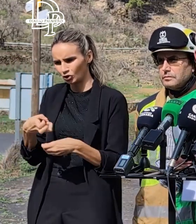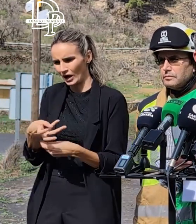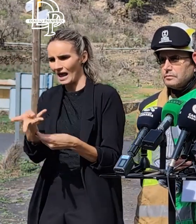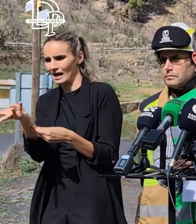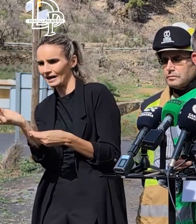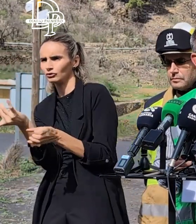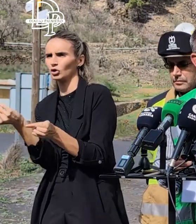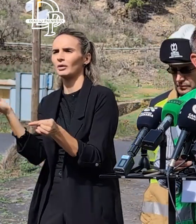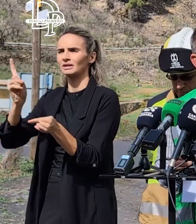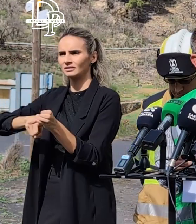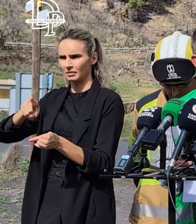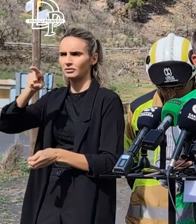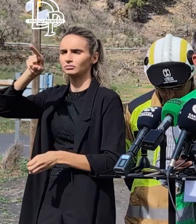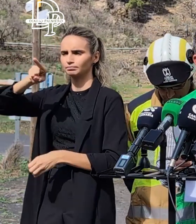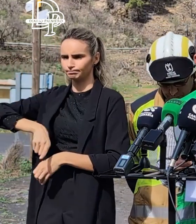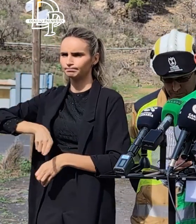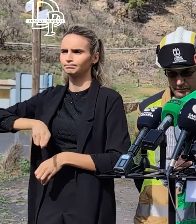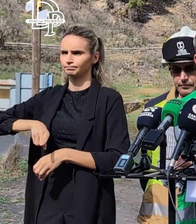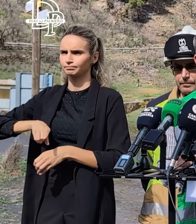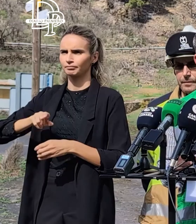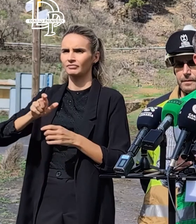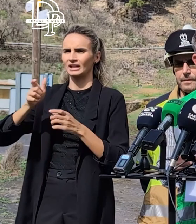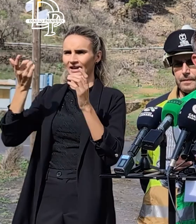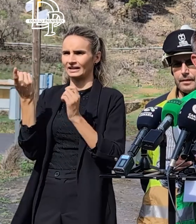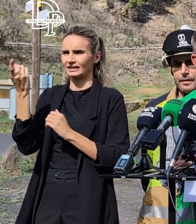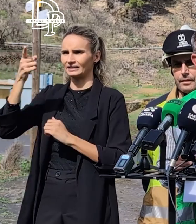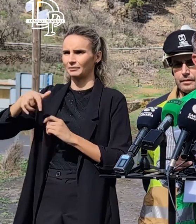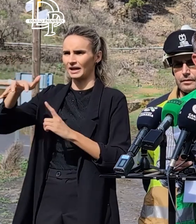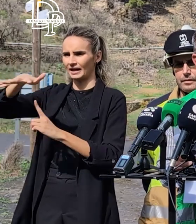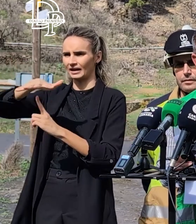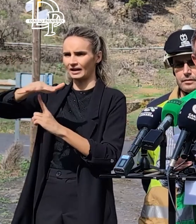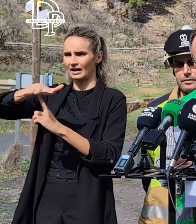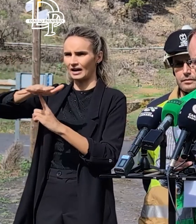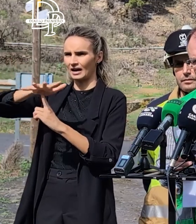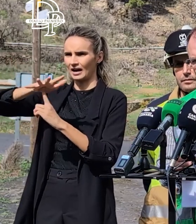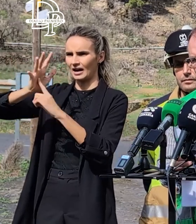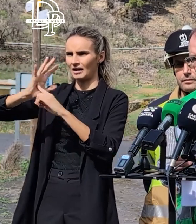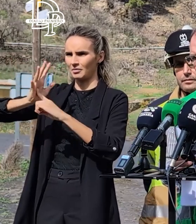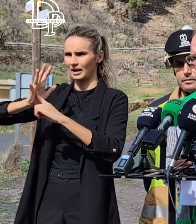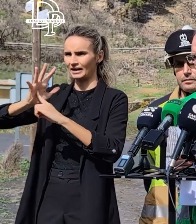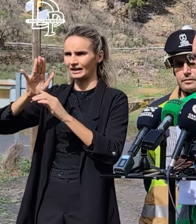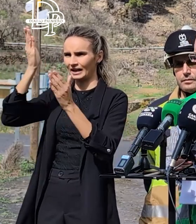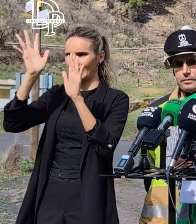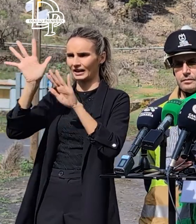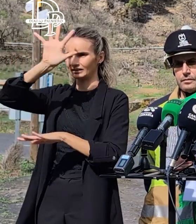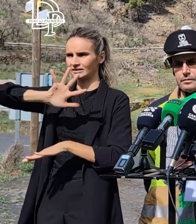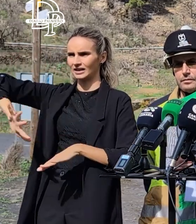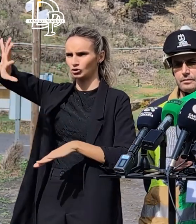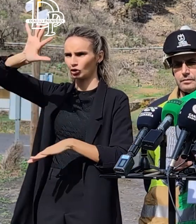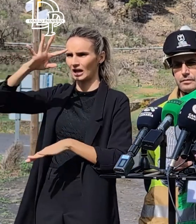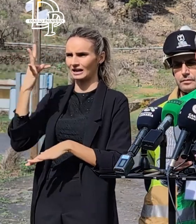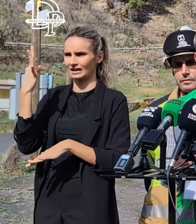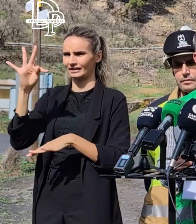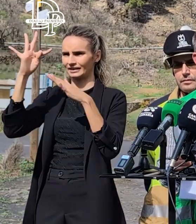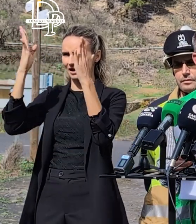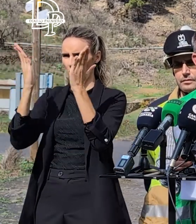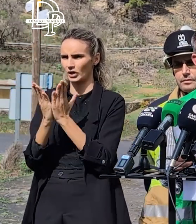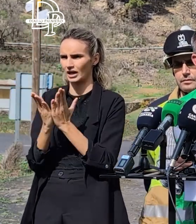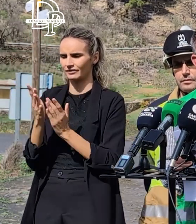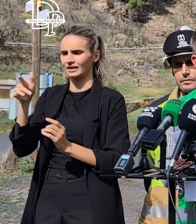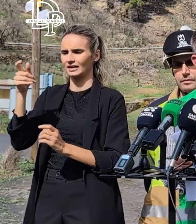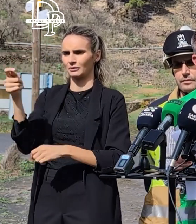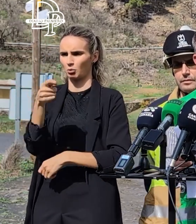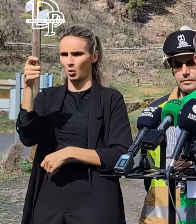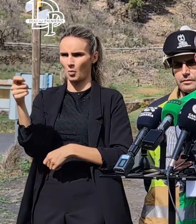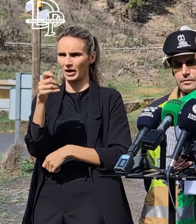intervinientes, al Parque Nacional, el Retentado Oriente, a los bomberos de Merpal, a los bomberos del